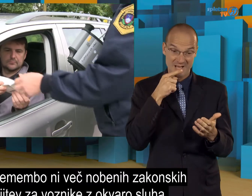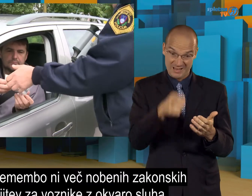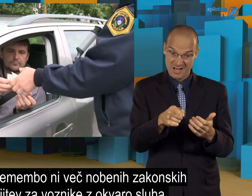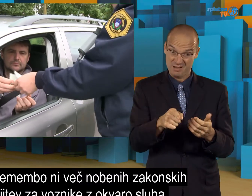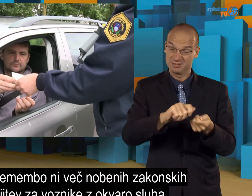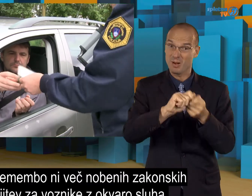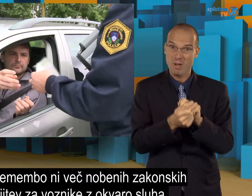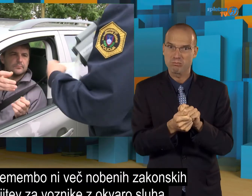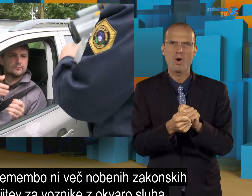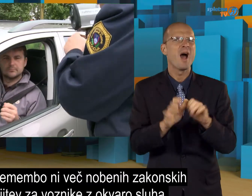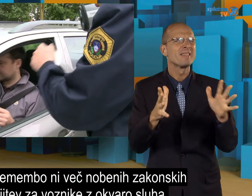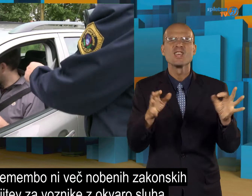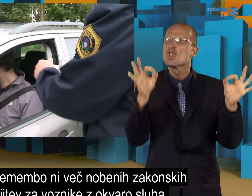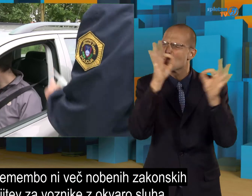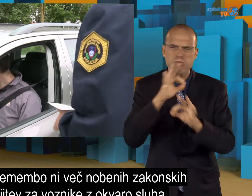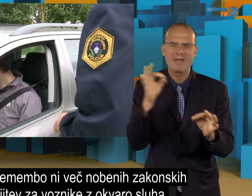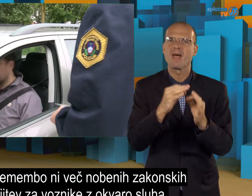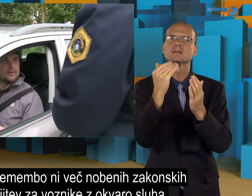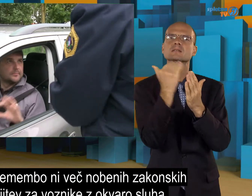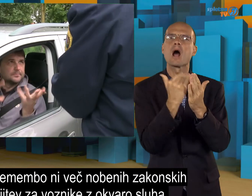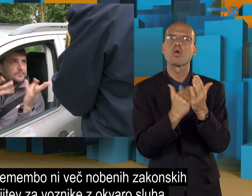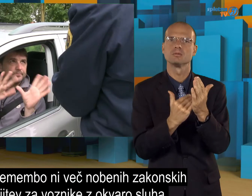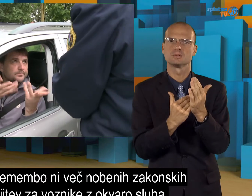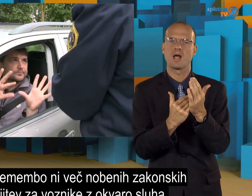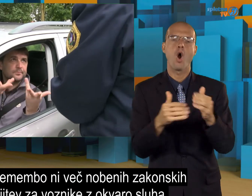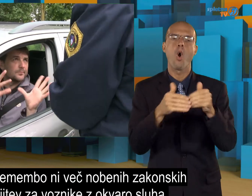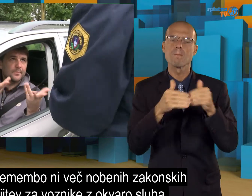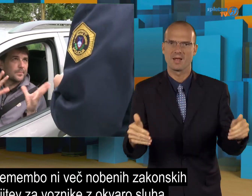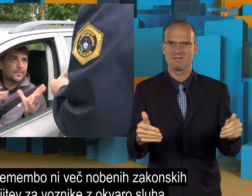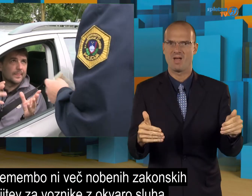S to spremembo ni več nobenih zakonskih omejitev za voznike z okvaro sluha.